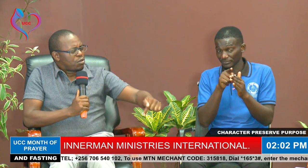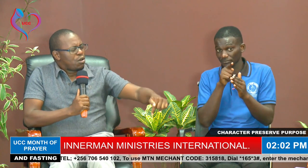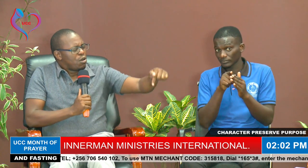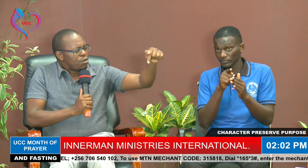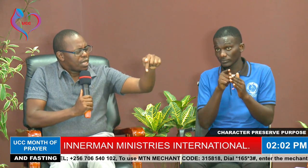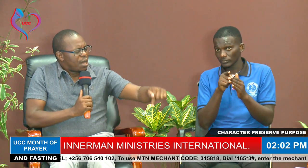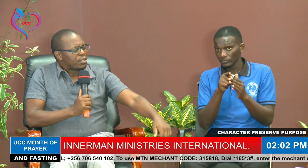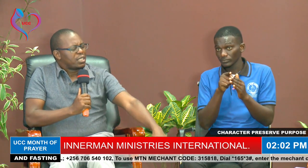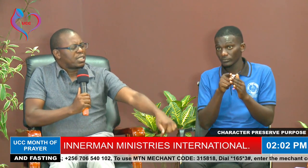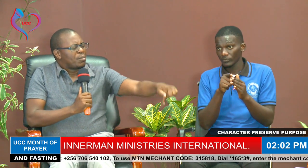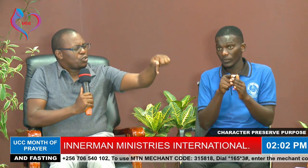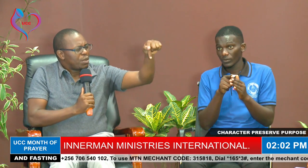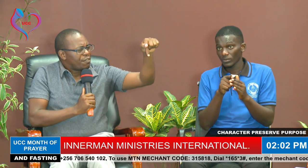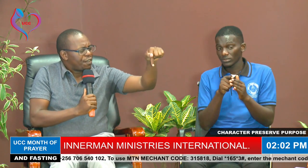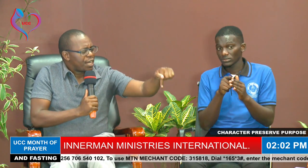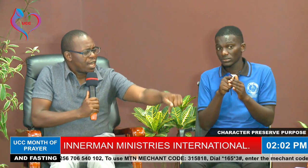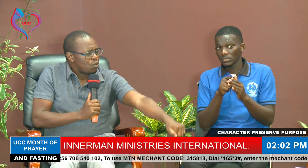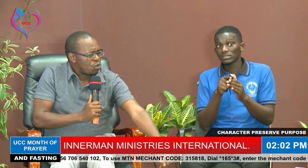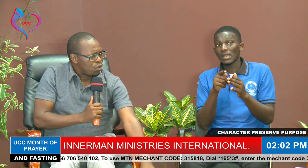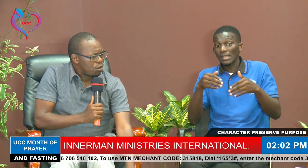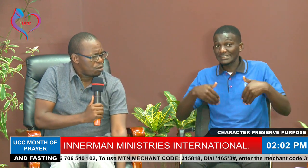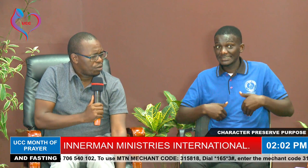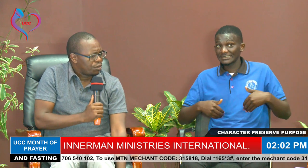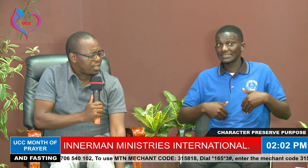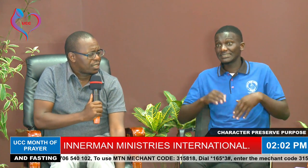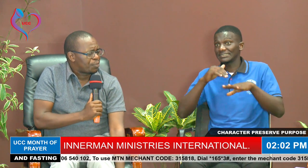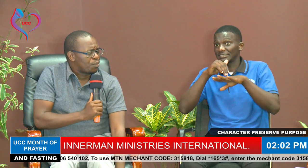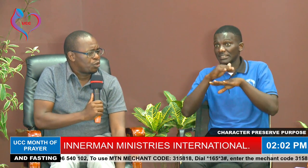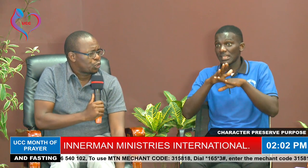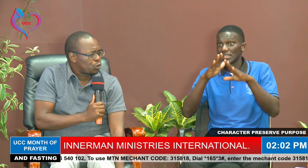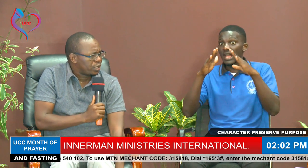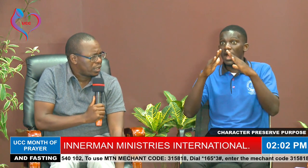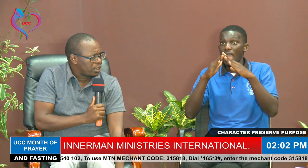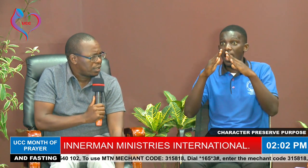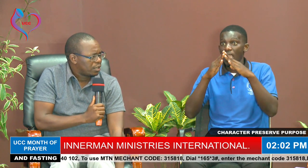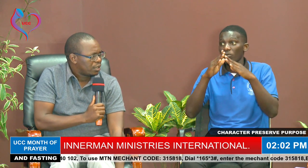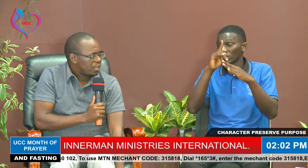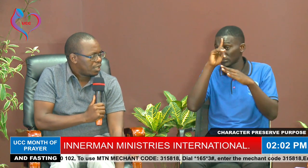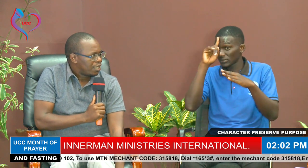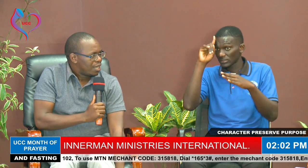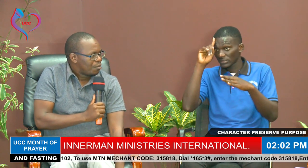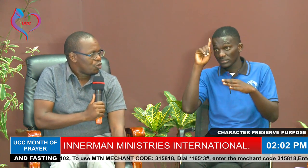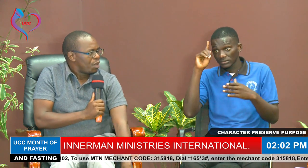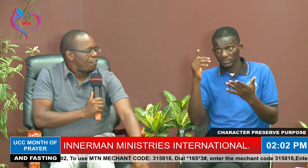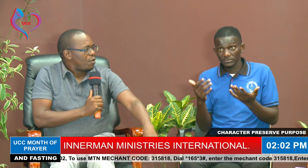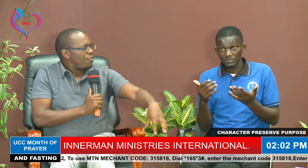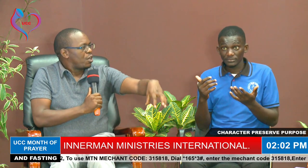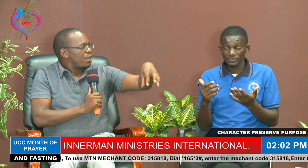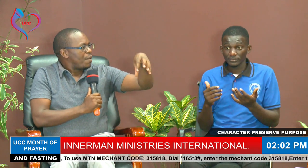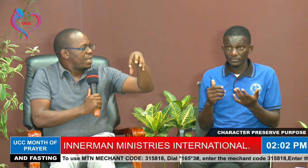omuvubuka ono ya musindika munyumba ya farao that is the promotion munyumba ya farao afuna yo garment